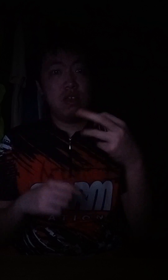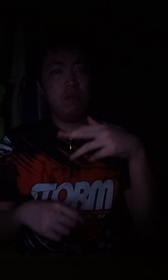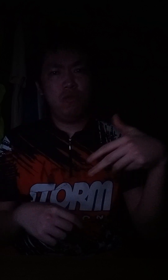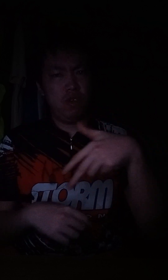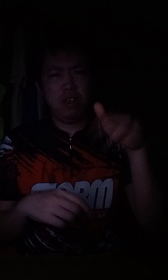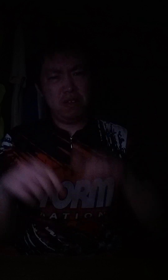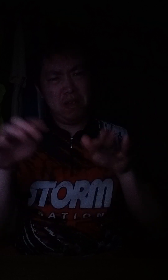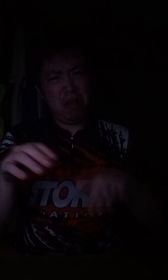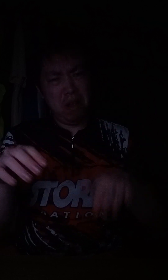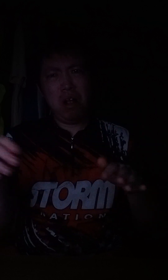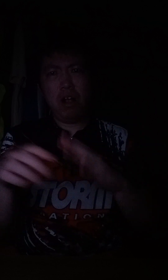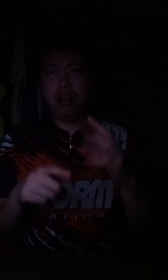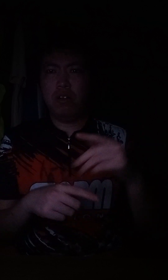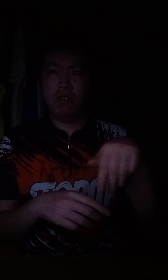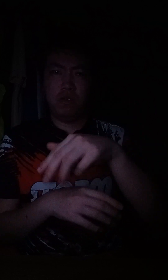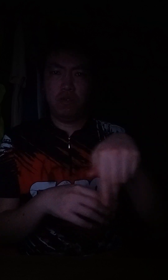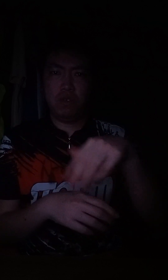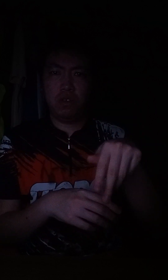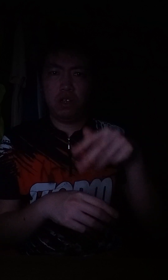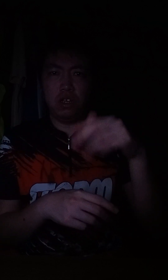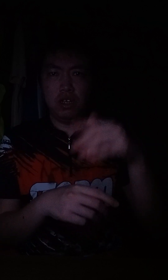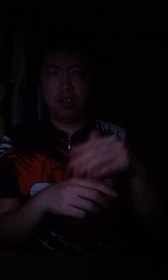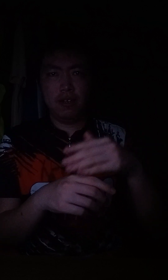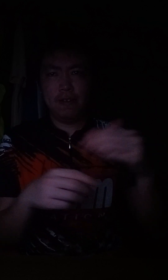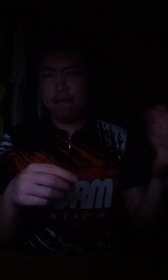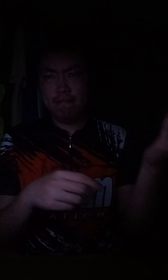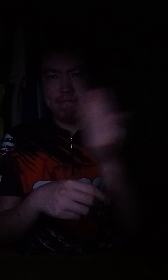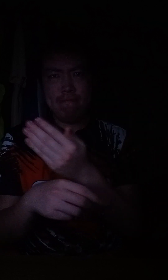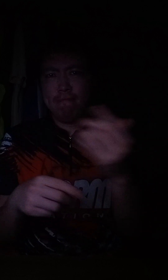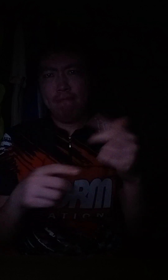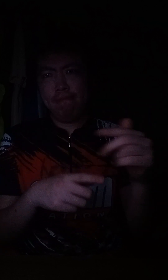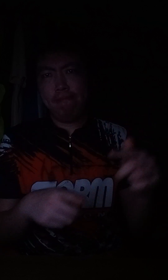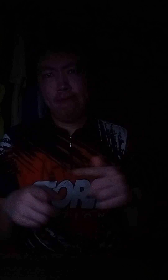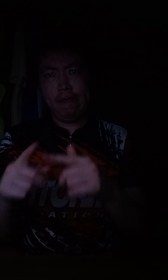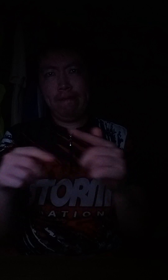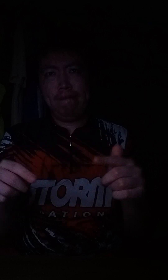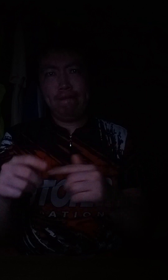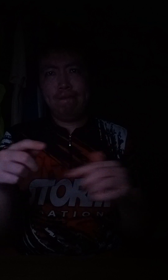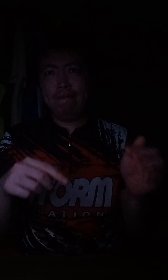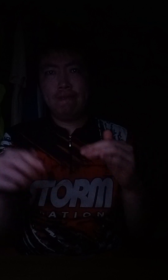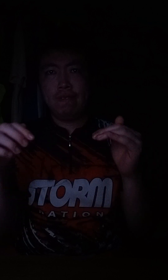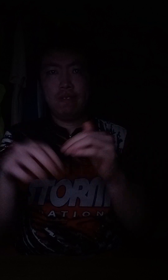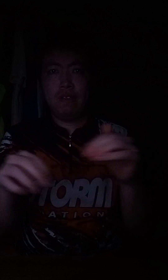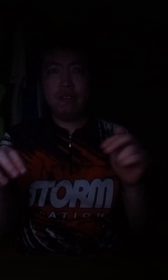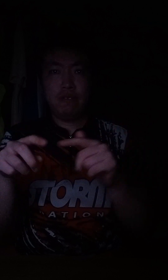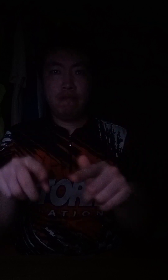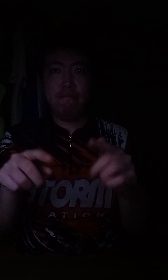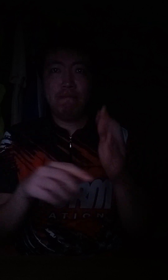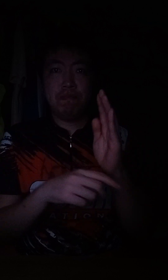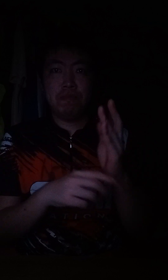잘 작동하지 않아 신호대기 중인 차량을 피해 공터로 방향을 돌렸다고 진술한 것으로